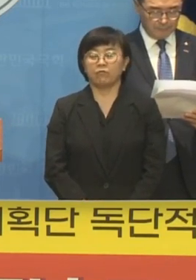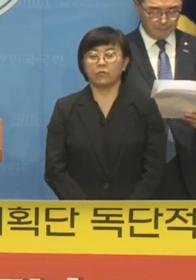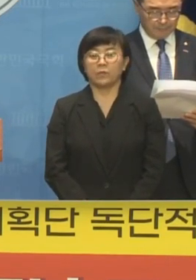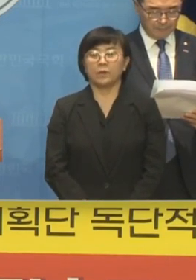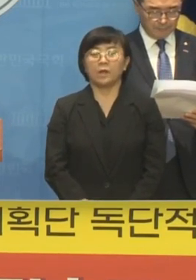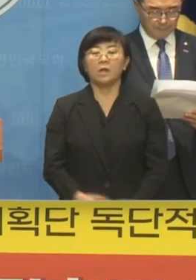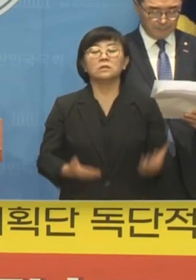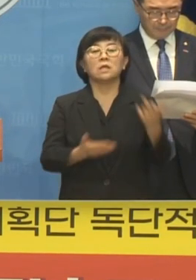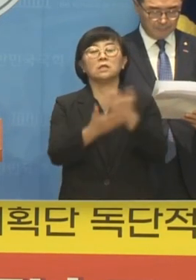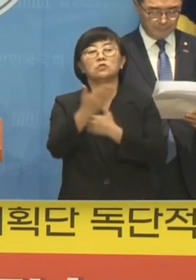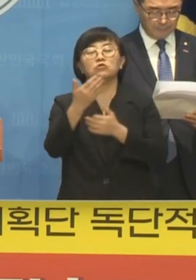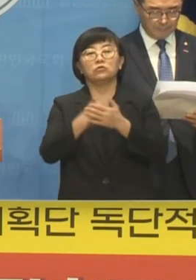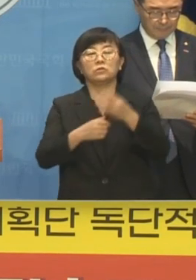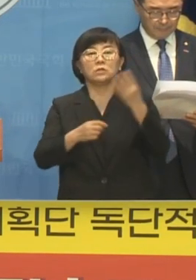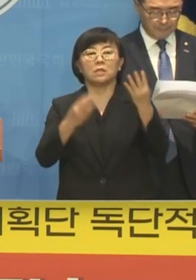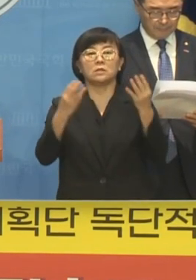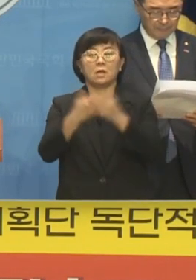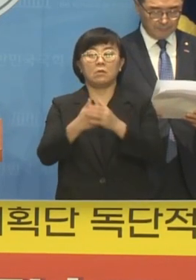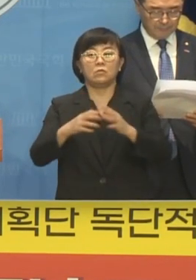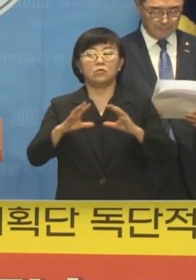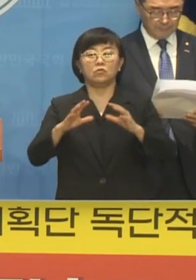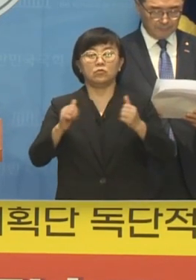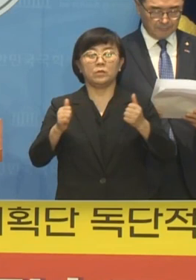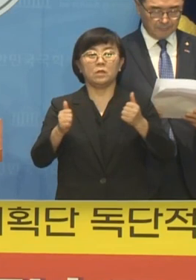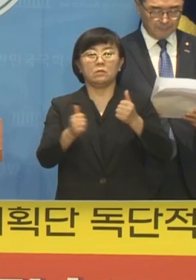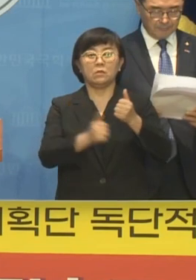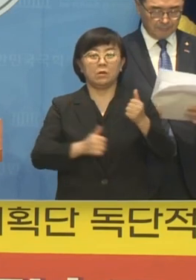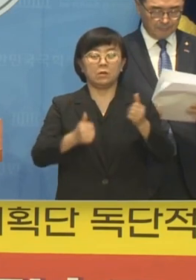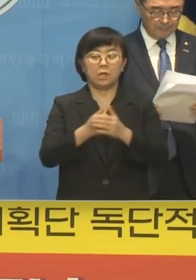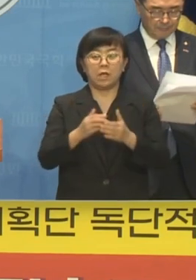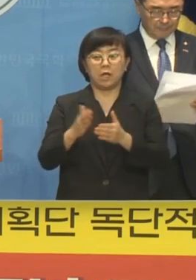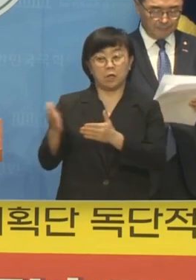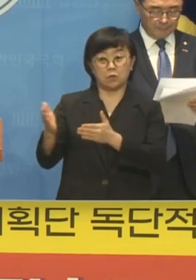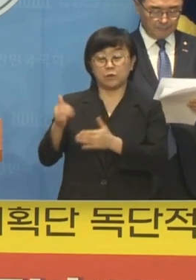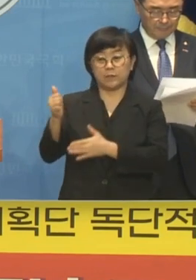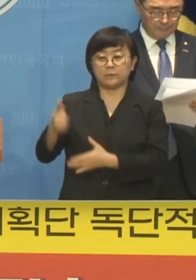예, 제주 4.3 범국민위원회 백경진 이사장입니다.